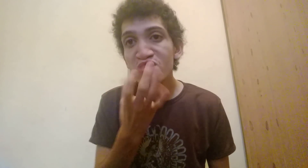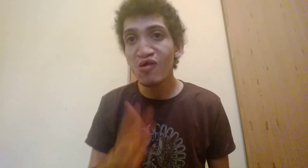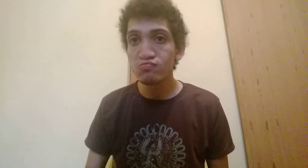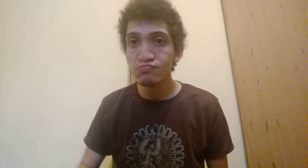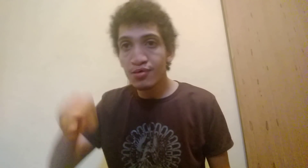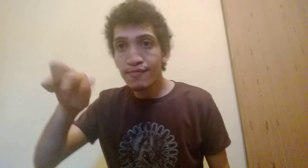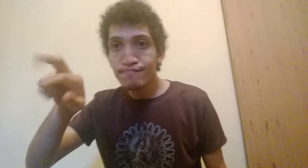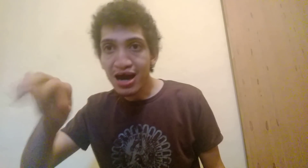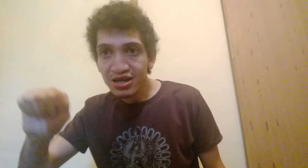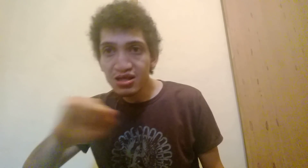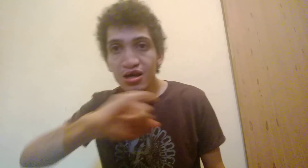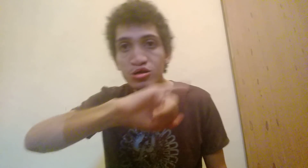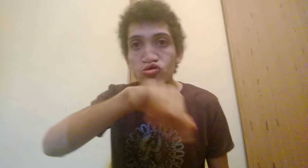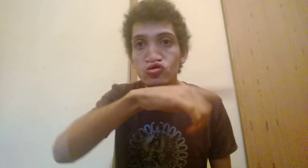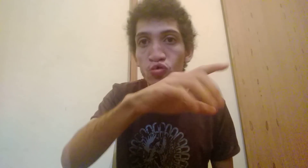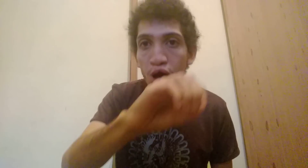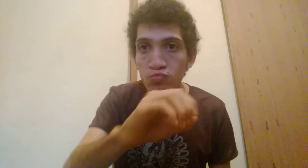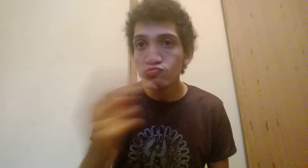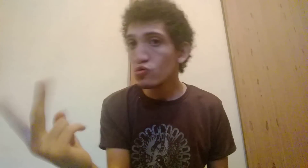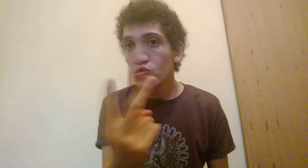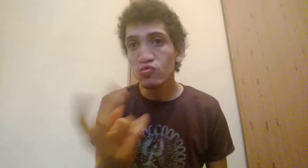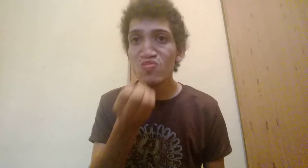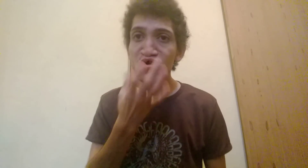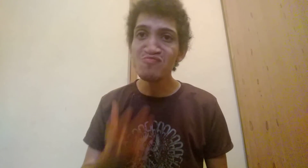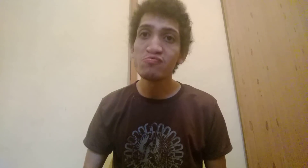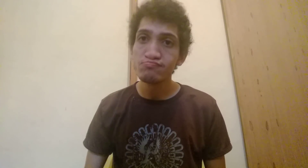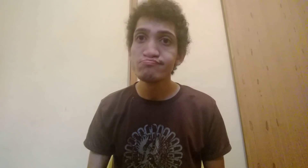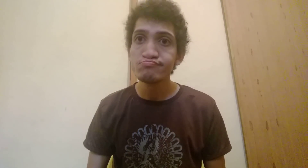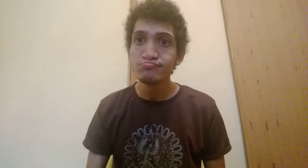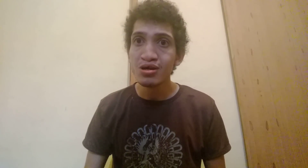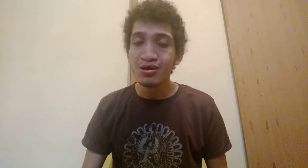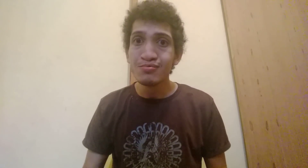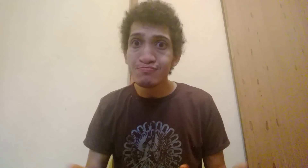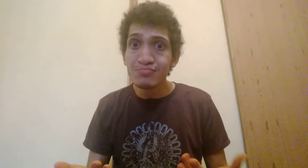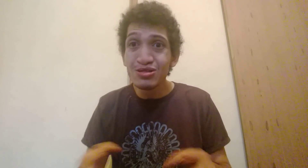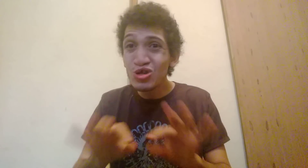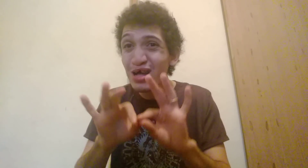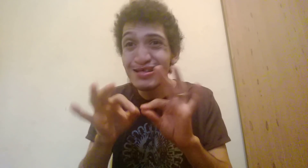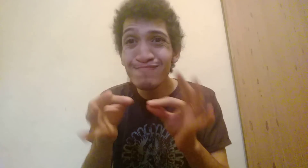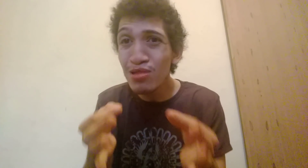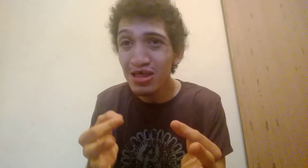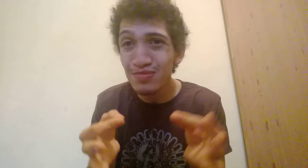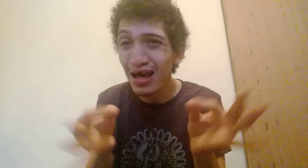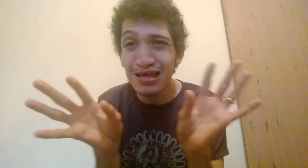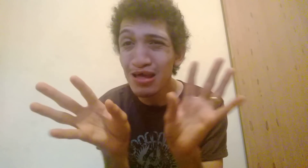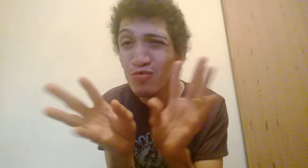bons. Maria e João, os dois bons. Isso é simplista, isso um